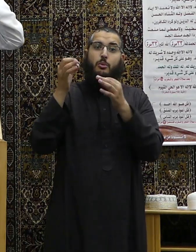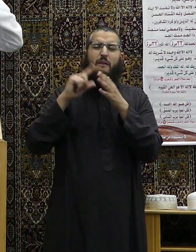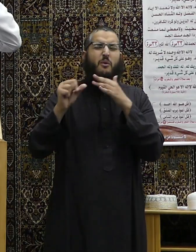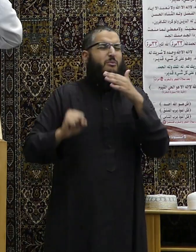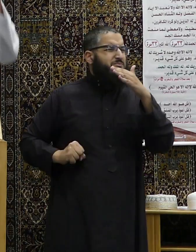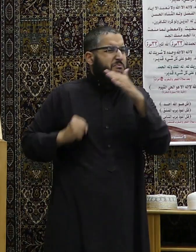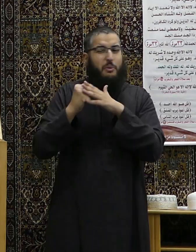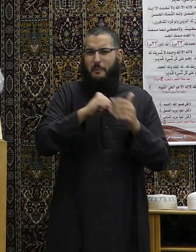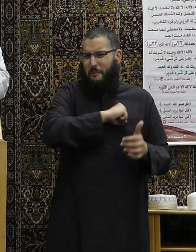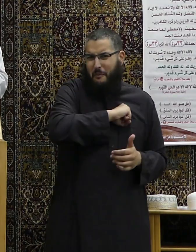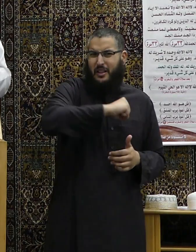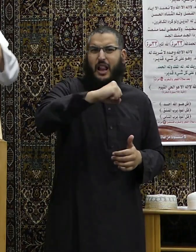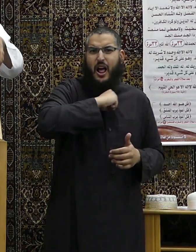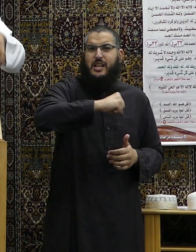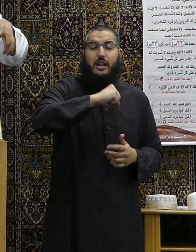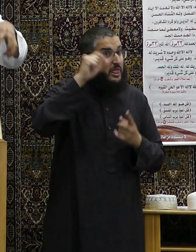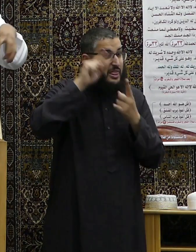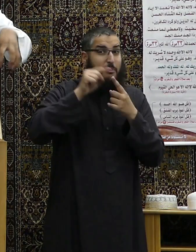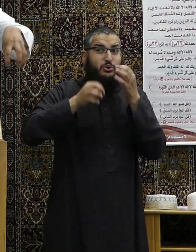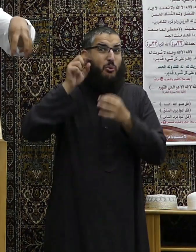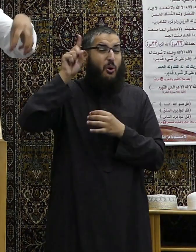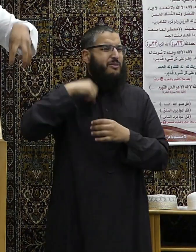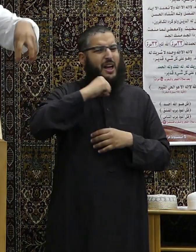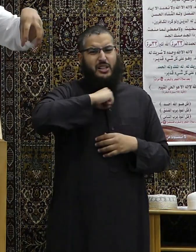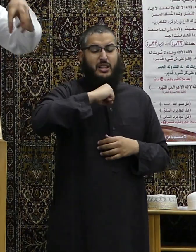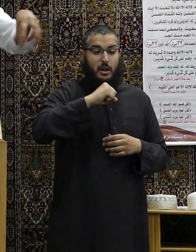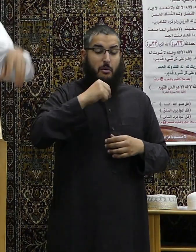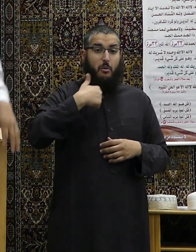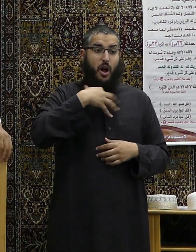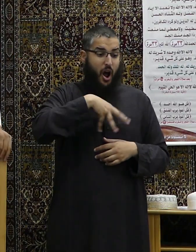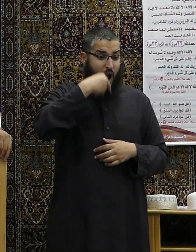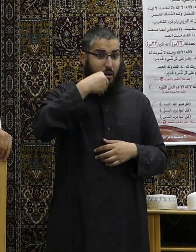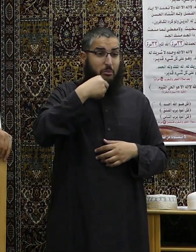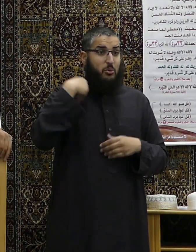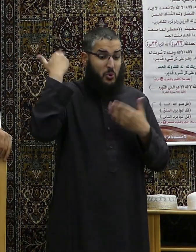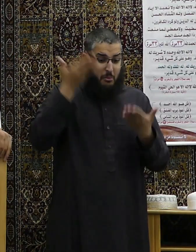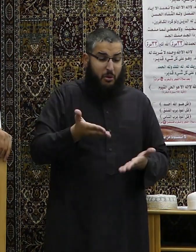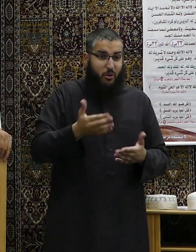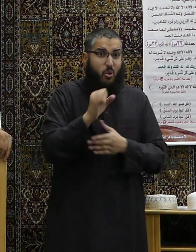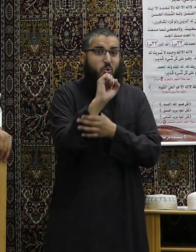faire décoller ton âme. Ton âme qui jusqu'à maintenant est emprisonnée dans les péchés.